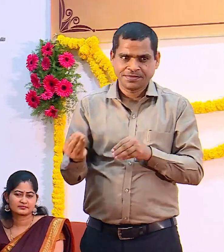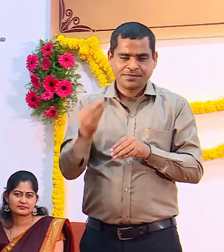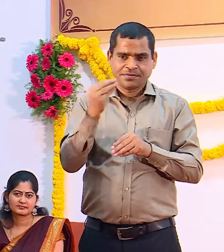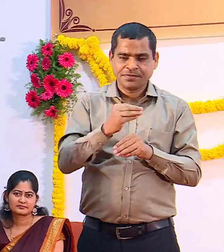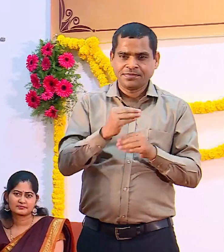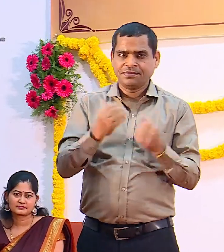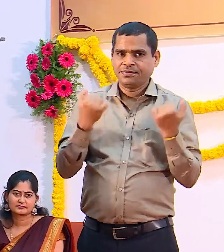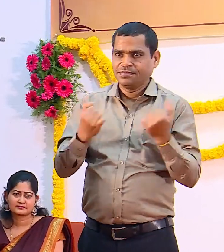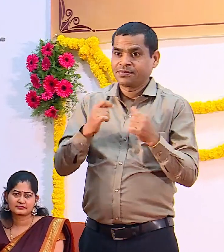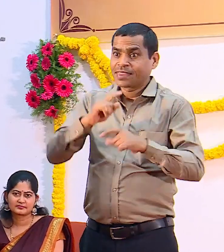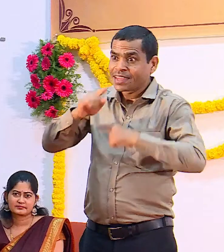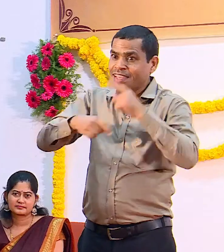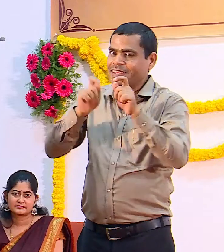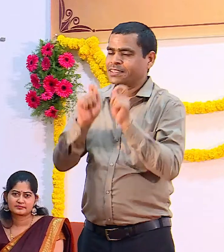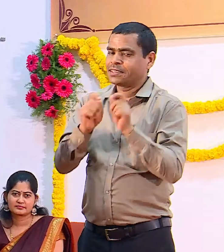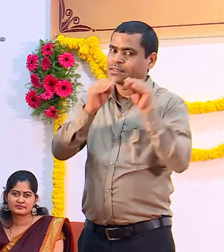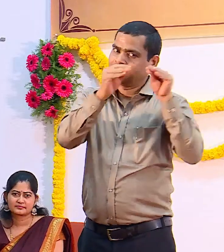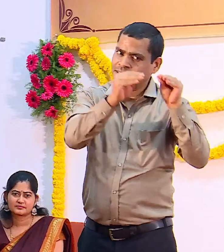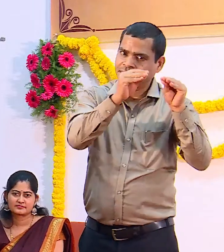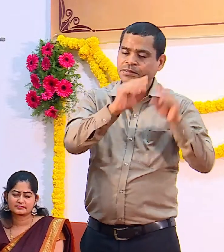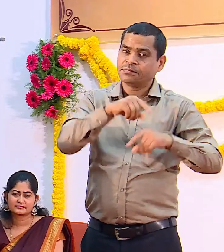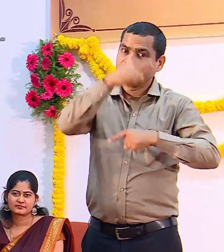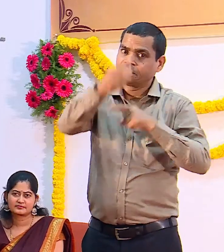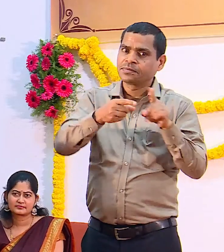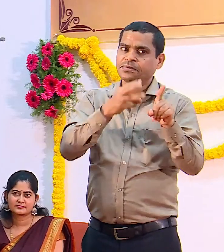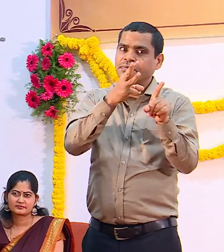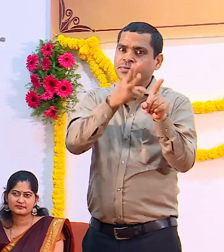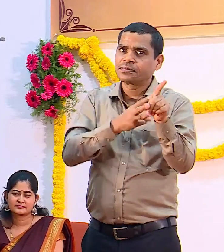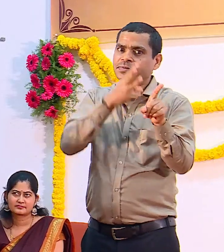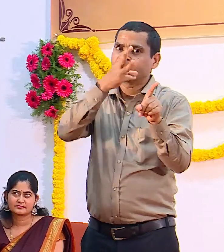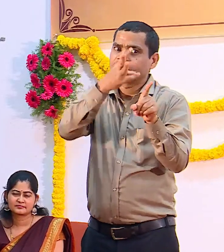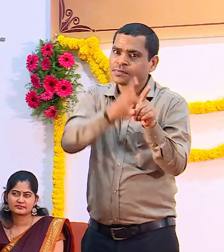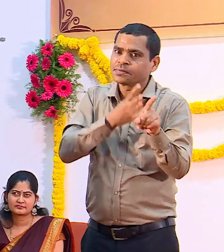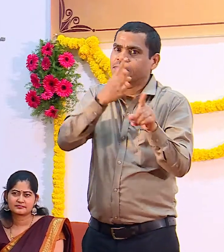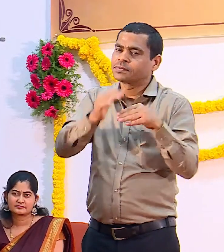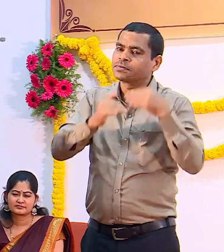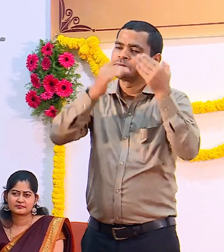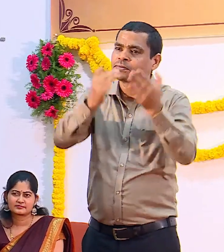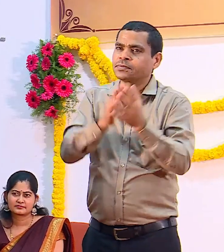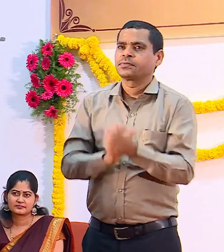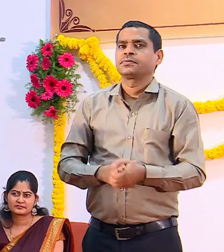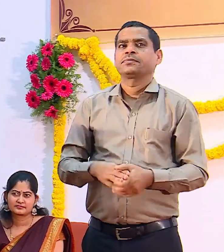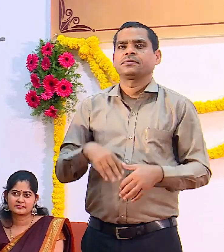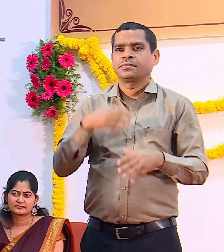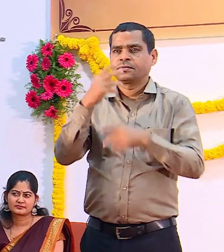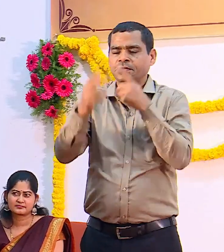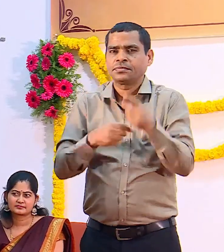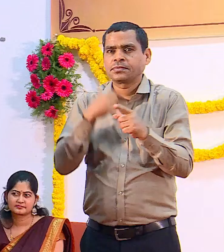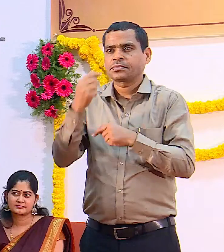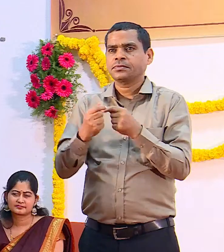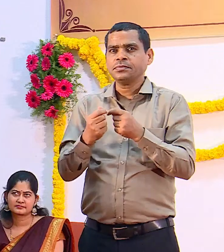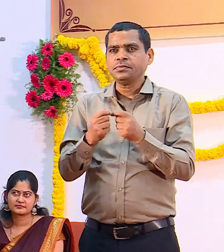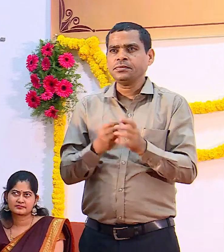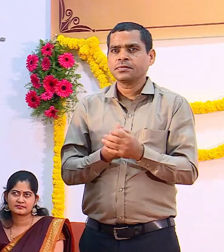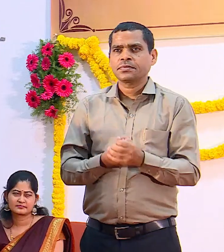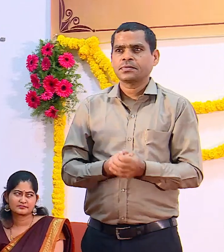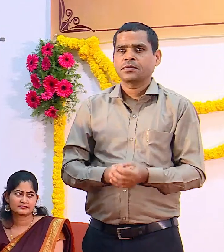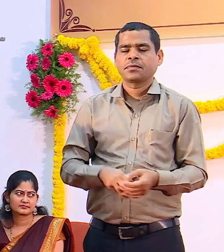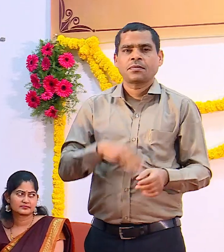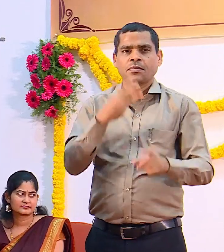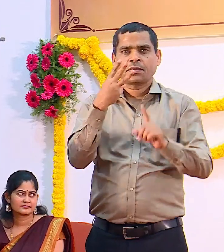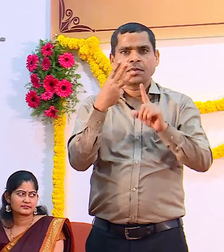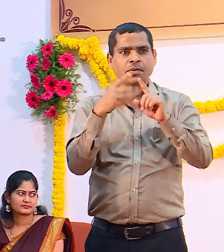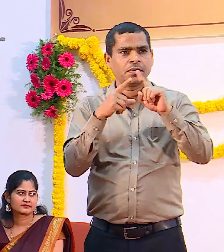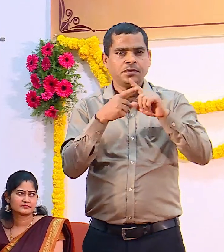यू कैन डू इन द नेक्स्ट 3-4 ईयर्स। आई हैव 3-4 आस्क्स फ्रॉम यू। नाउ टूडे आई वॉज टोल्ड बाई डॉक्टर संदीप